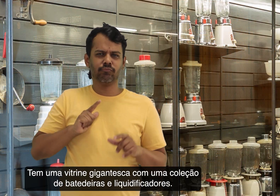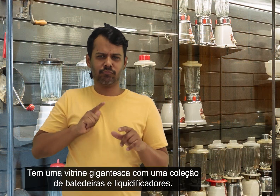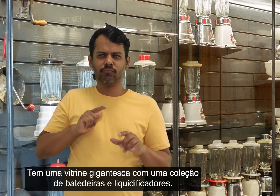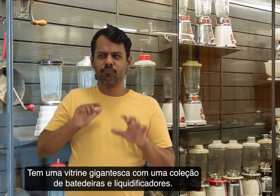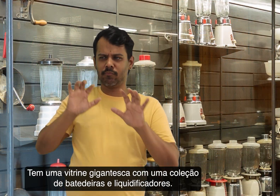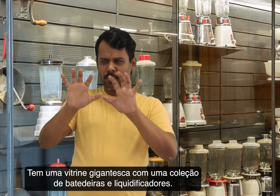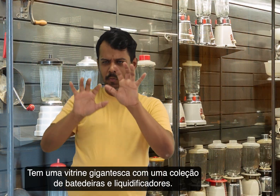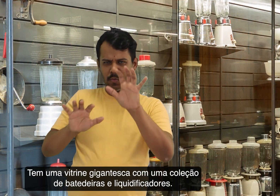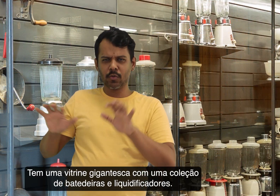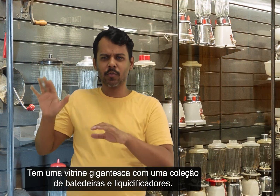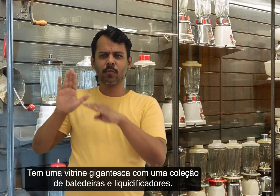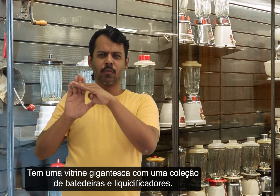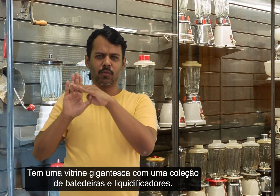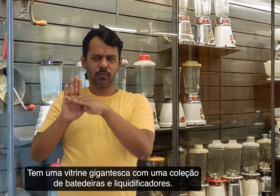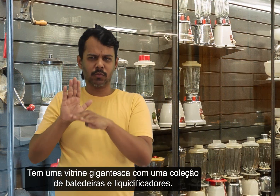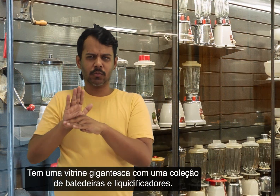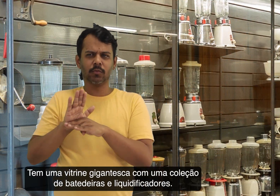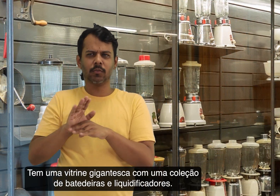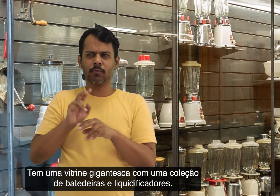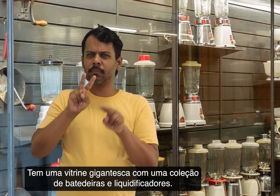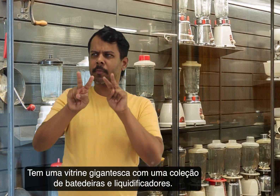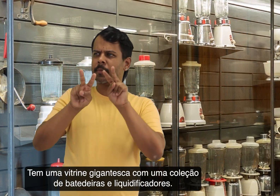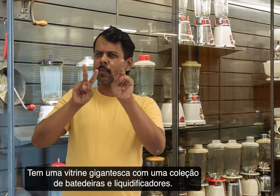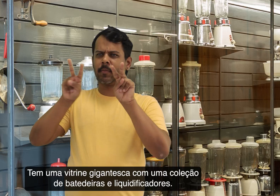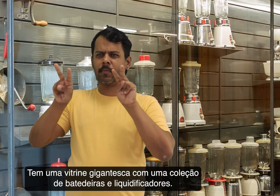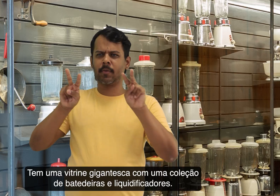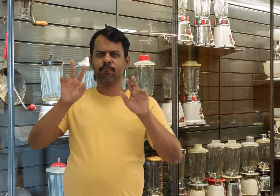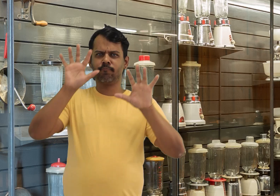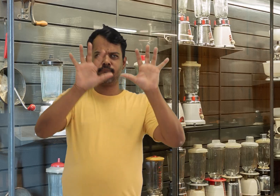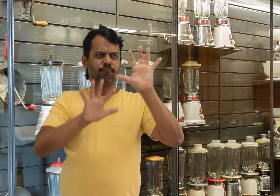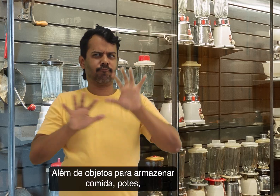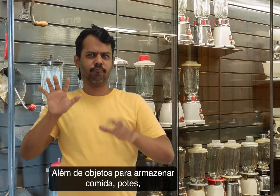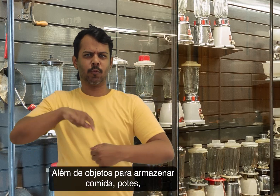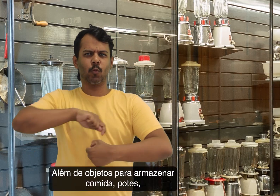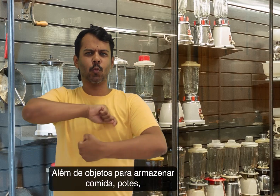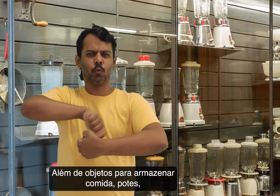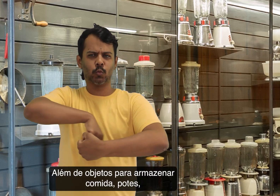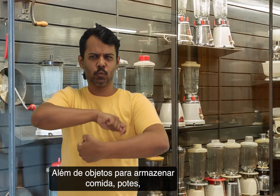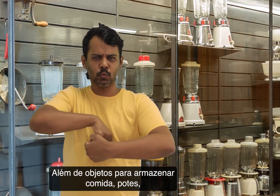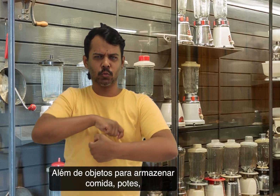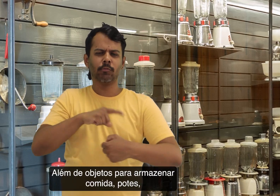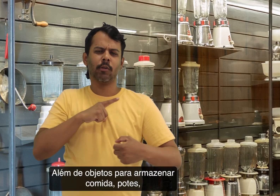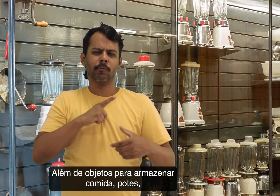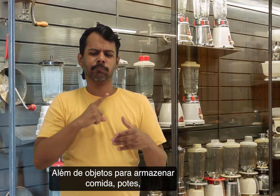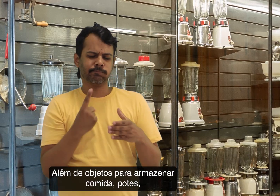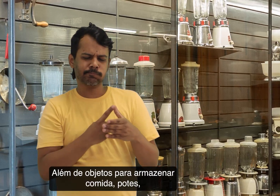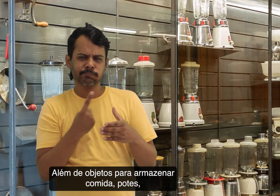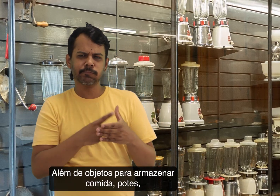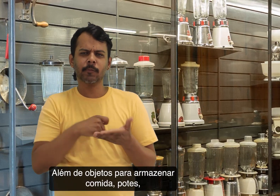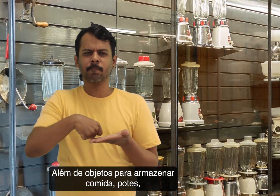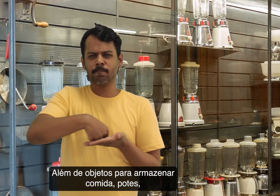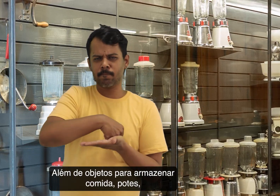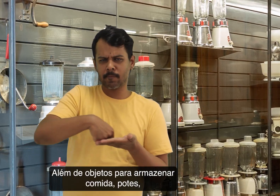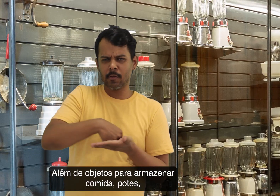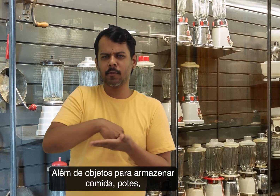vitrine gigantesca com uma coleção de batedeiras e liquidificadores, além de objetos para armazenar comida.